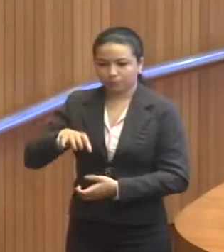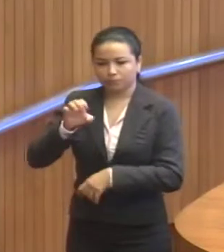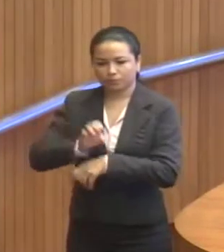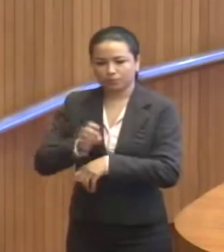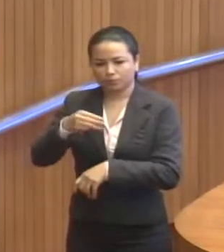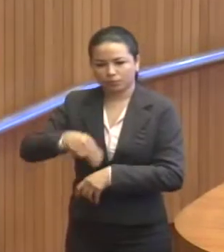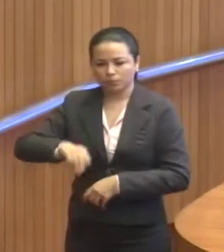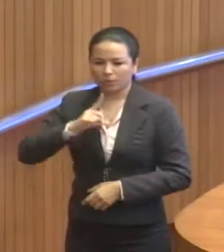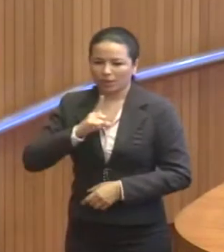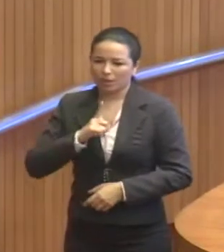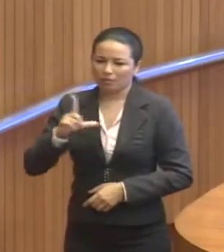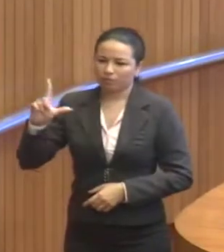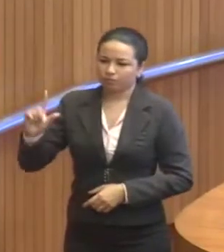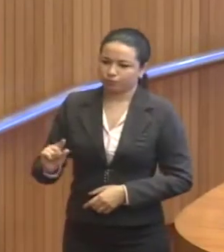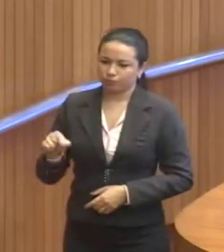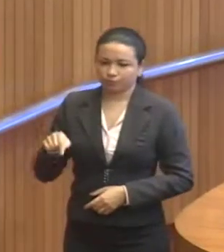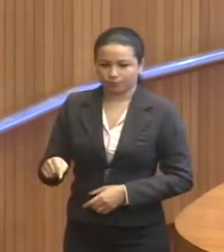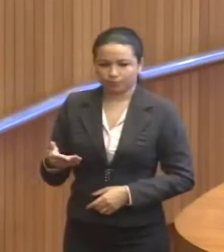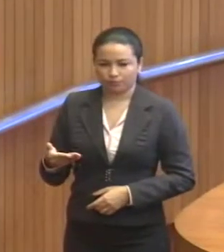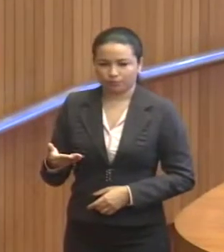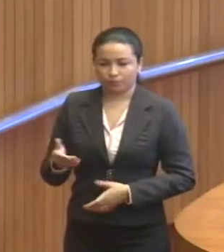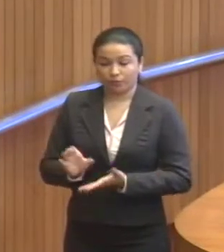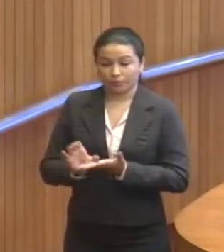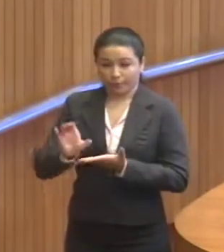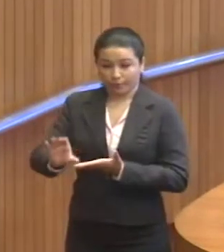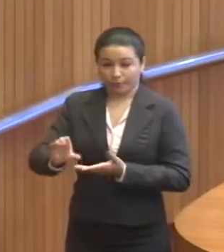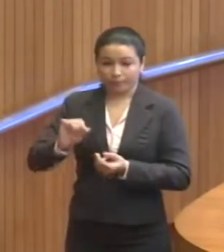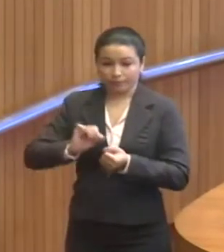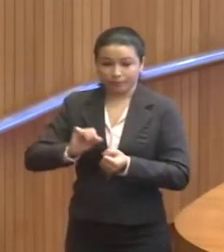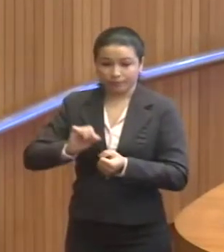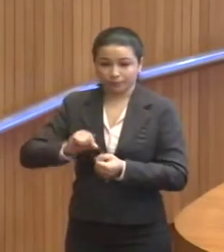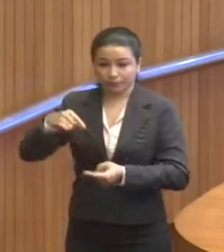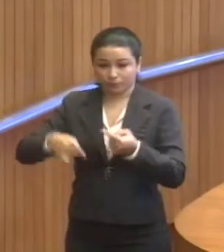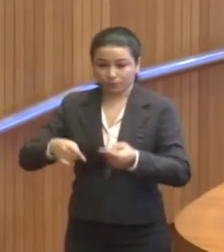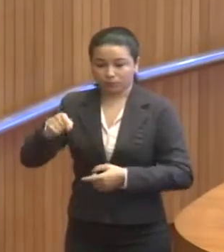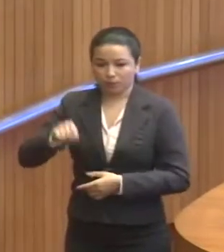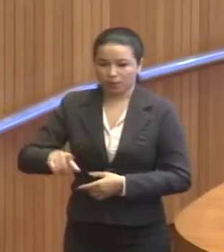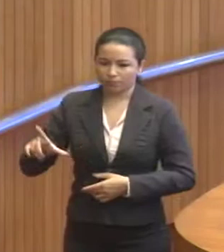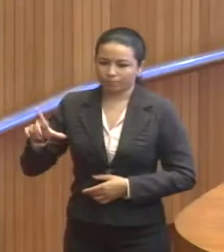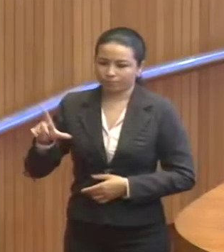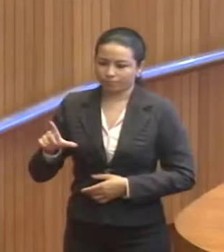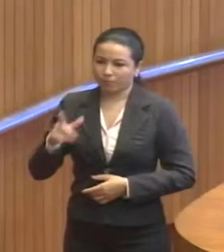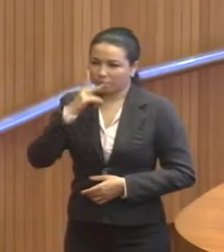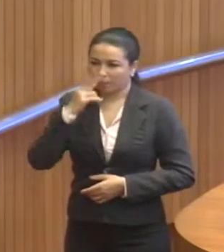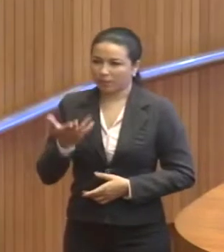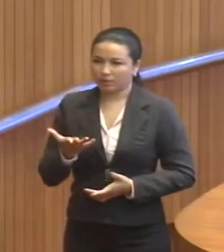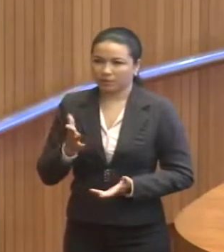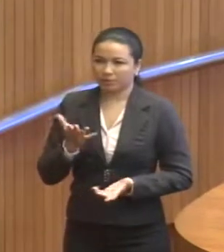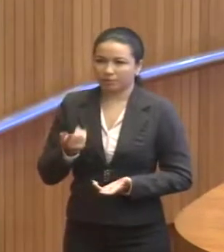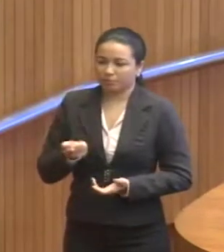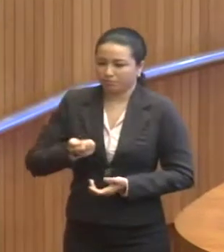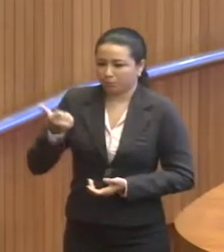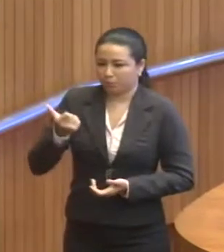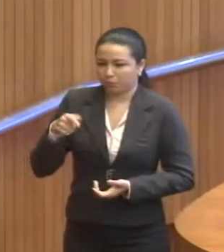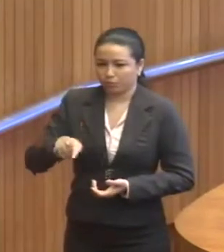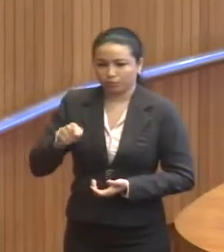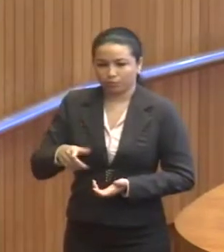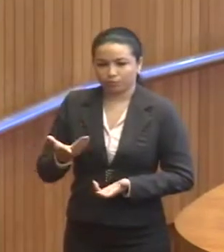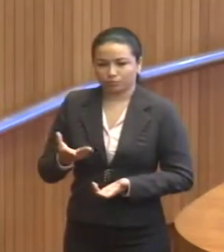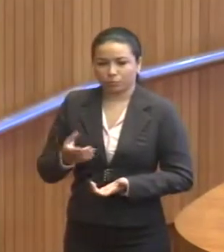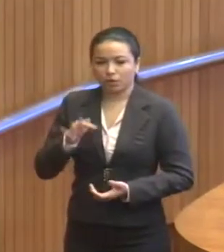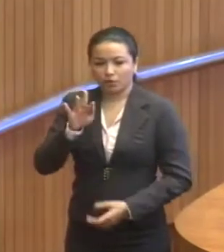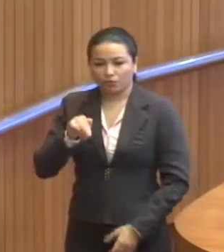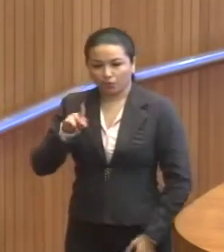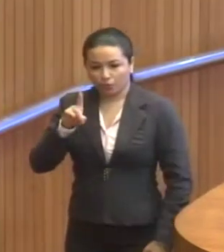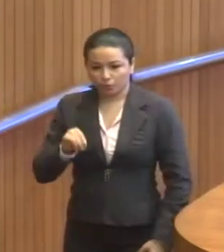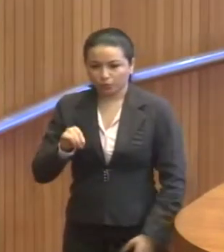está muito defasada. Os investimentos dessa política ainda são muito aquém. A efetividade do Fundo Estadual do